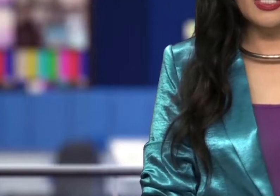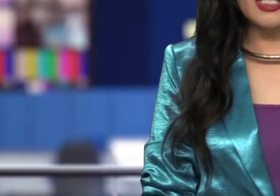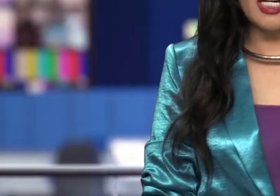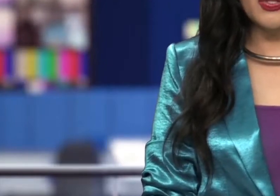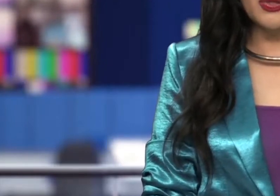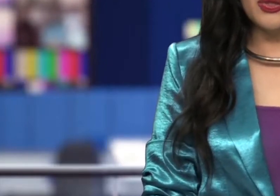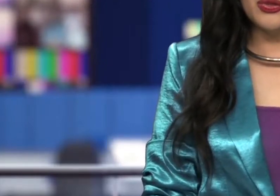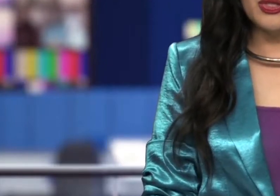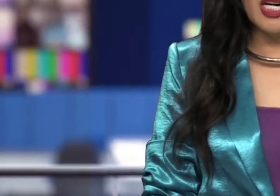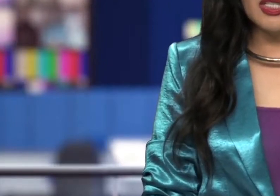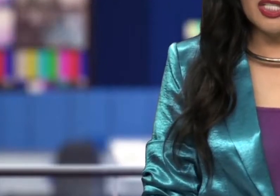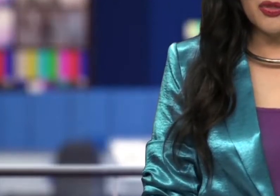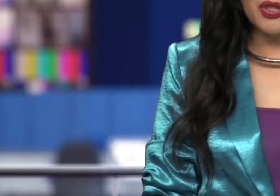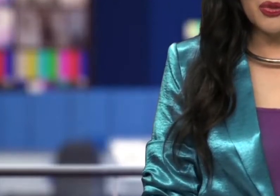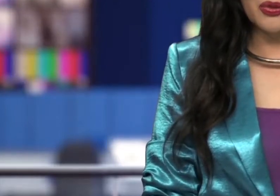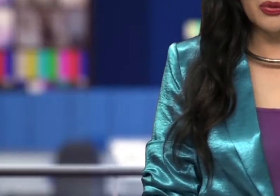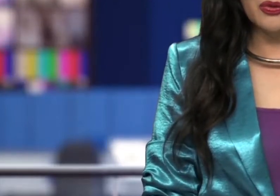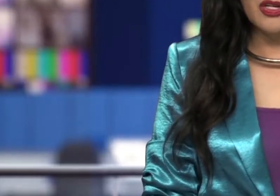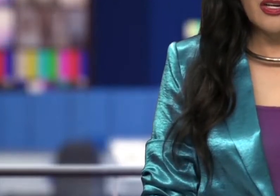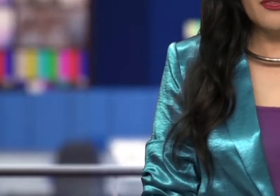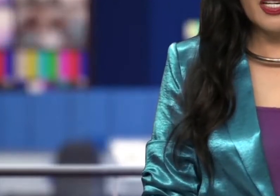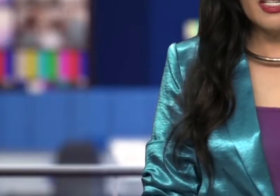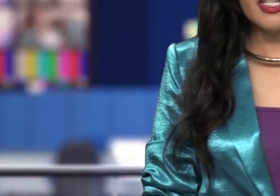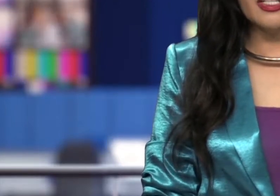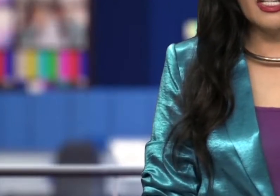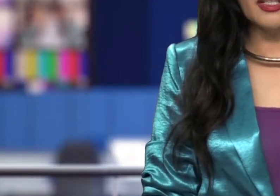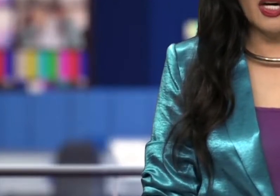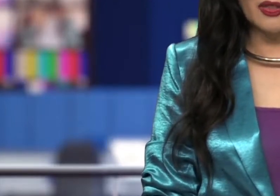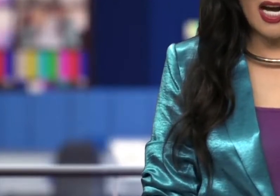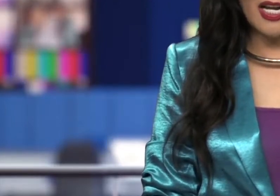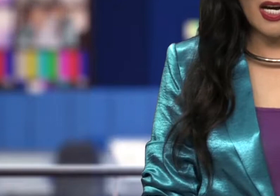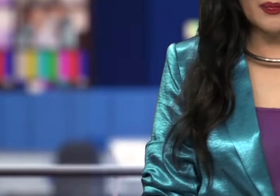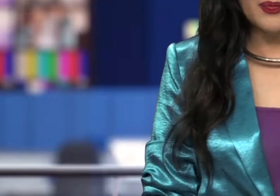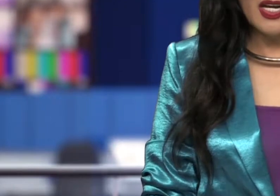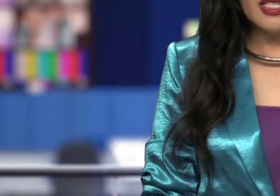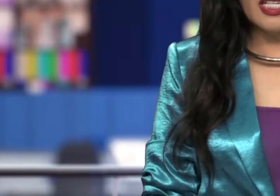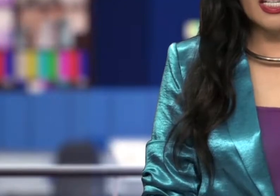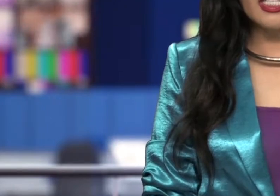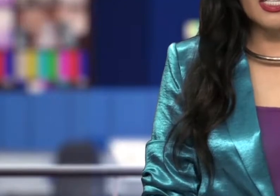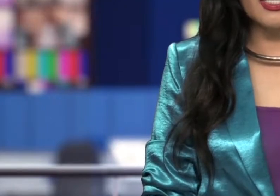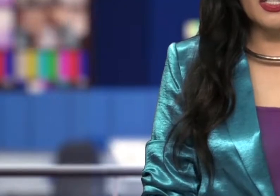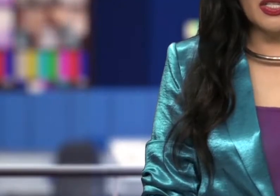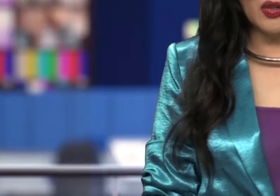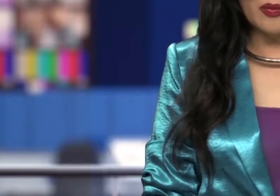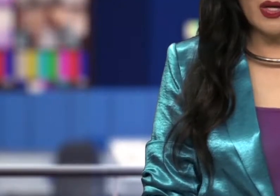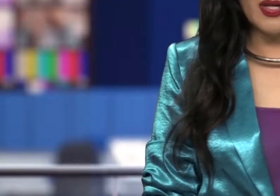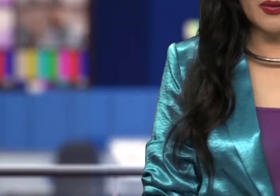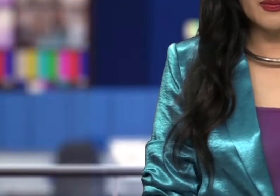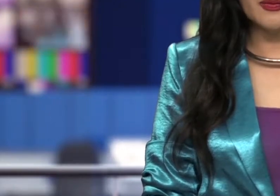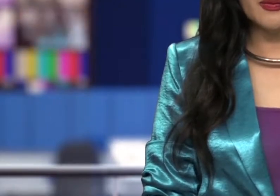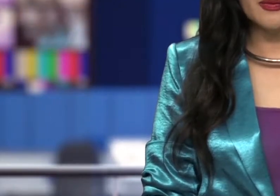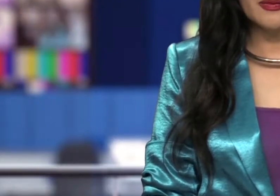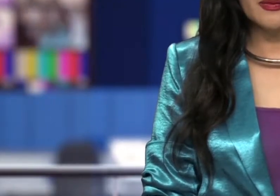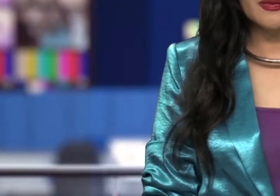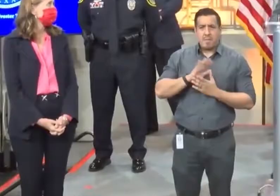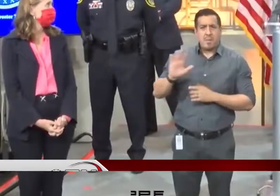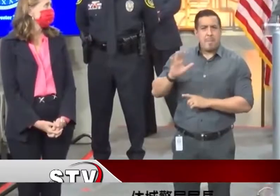休斯顿警察局局长人选出炉，非裔将挑大梁。请看记者尼寇的报道。